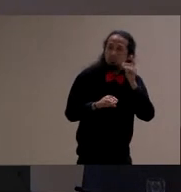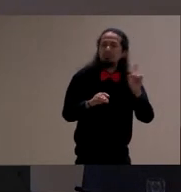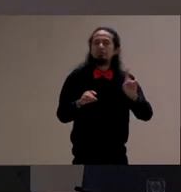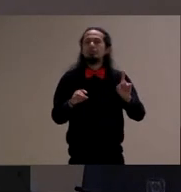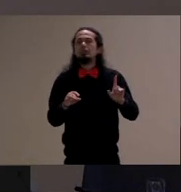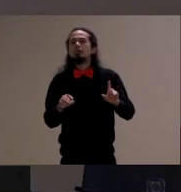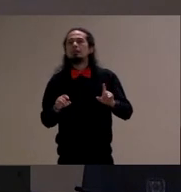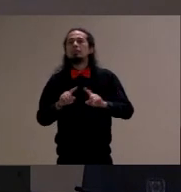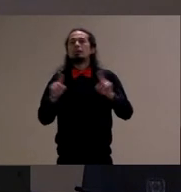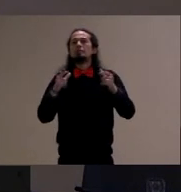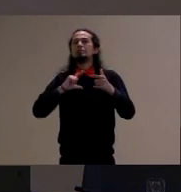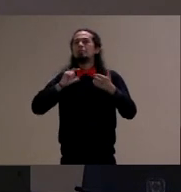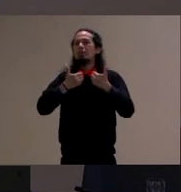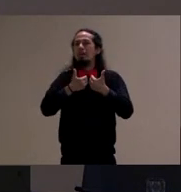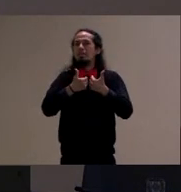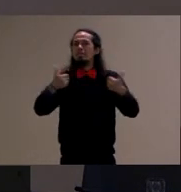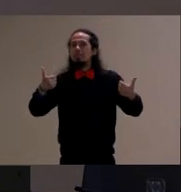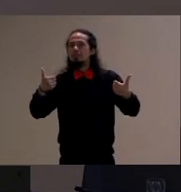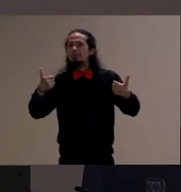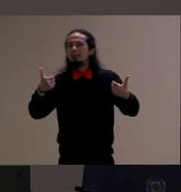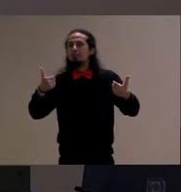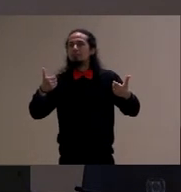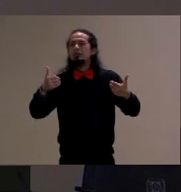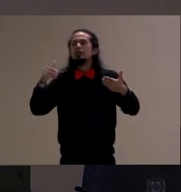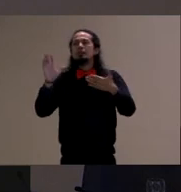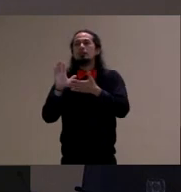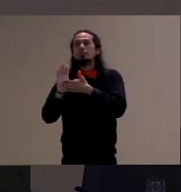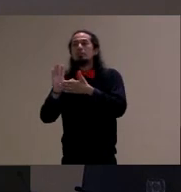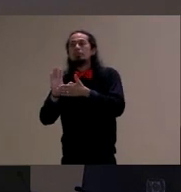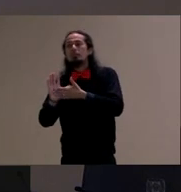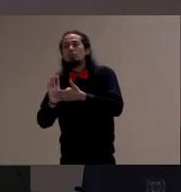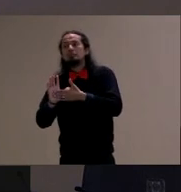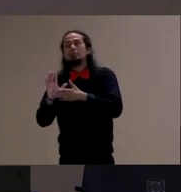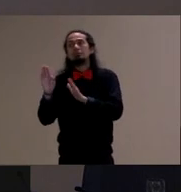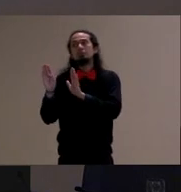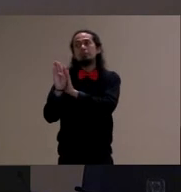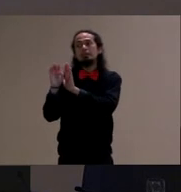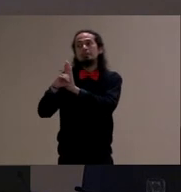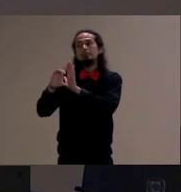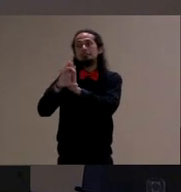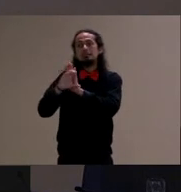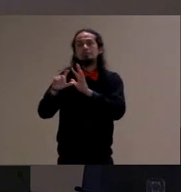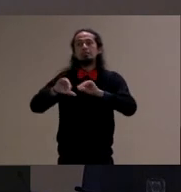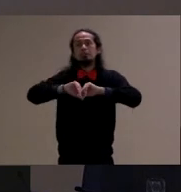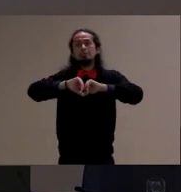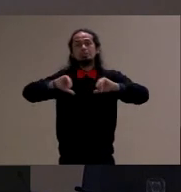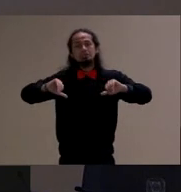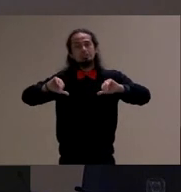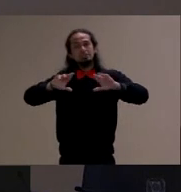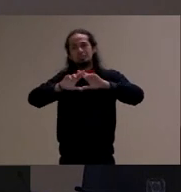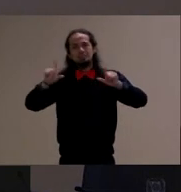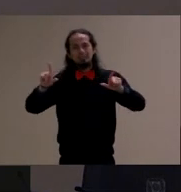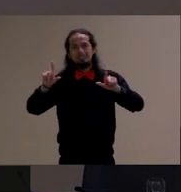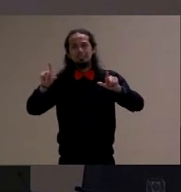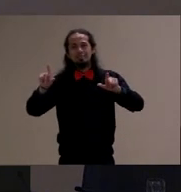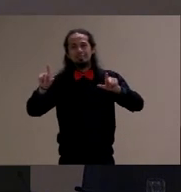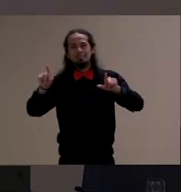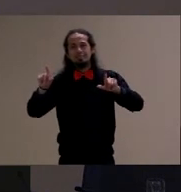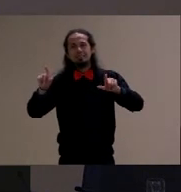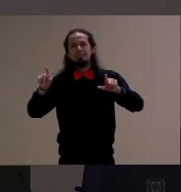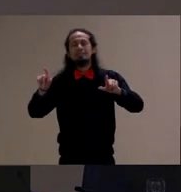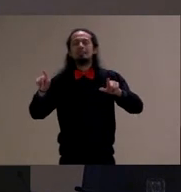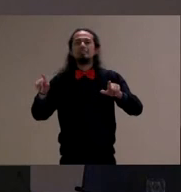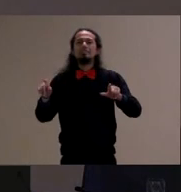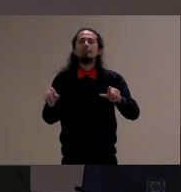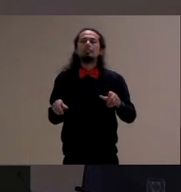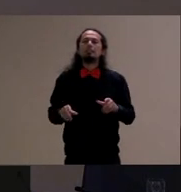diria que aqui há um distanciamento ao que proposto na bncc e o que Manteve Sina e garantiu se como